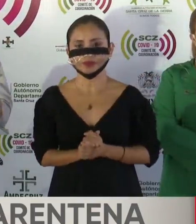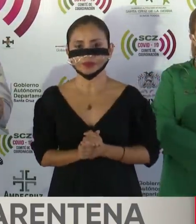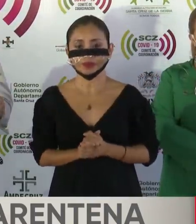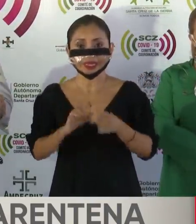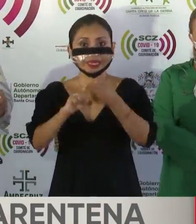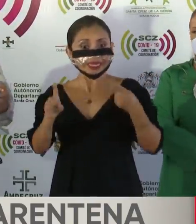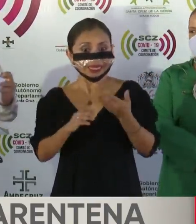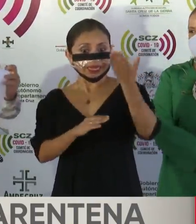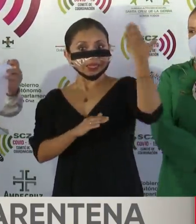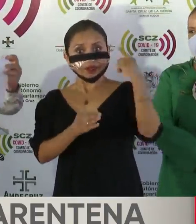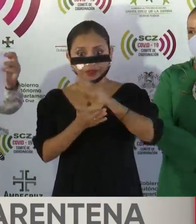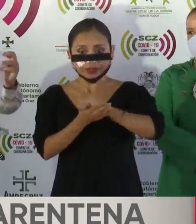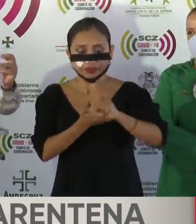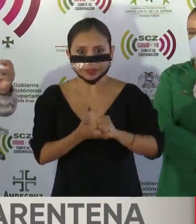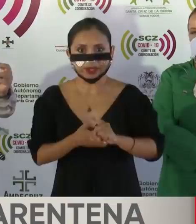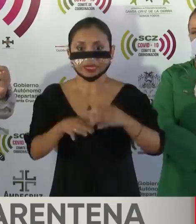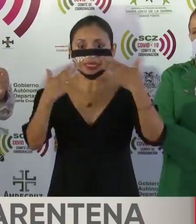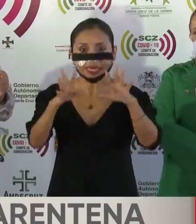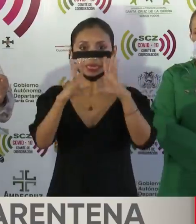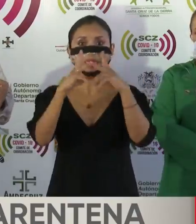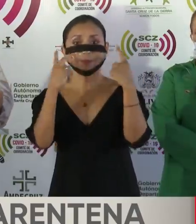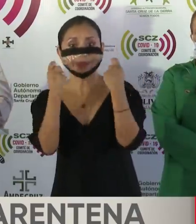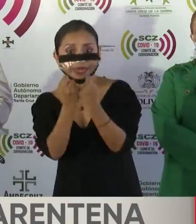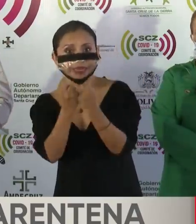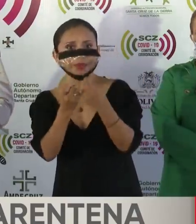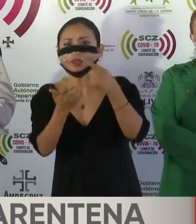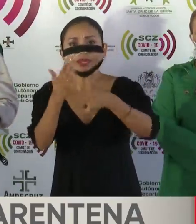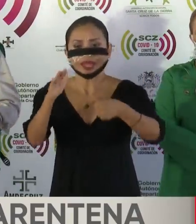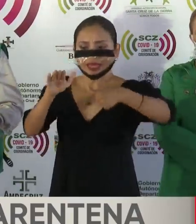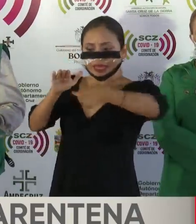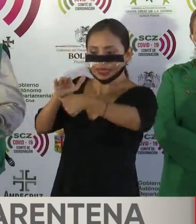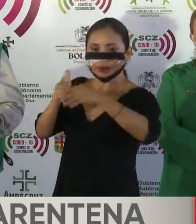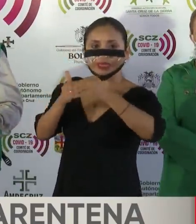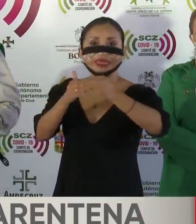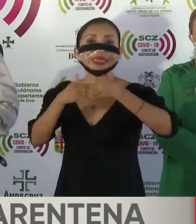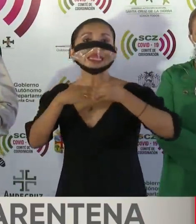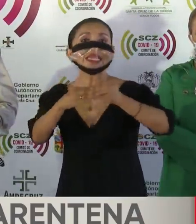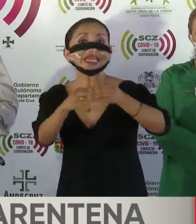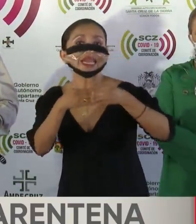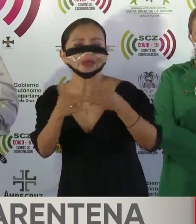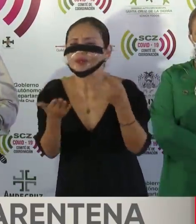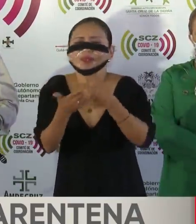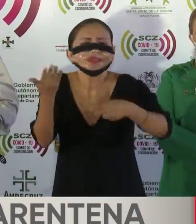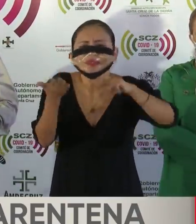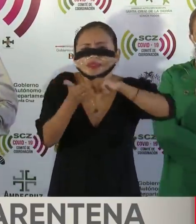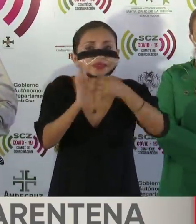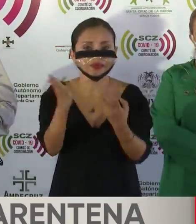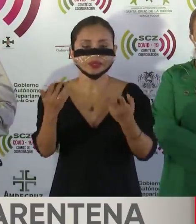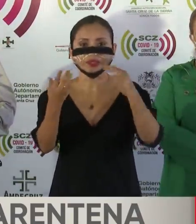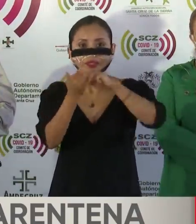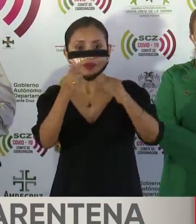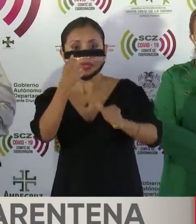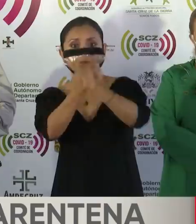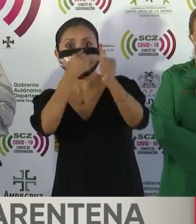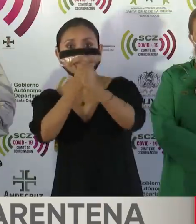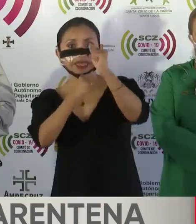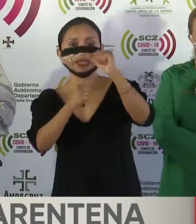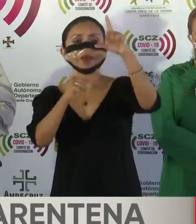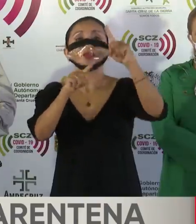Desde la anterior semana, el departamento entró en la cuarentena dinámica, es decir, que el nivel de riesgo se